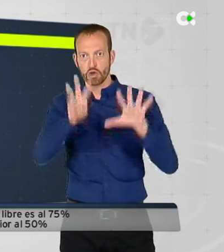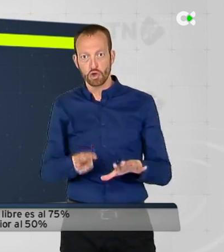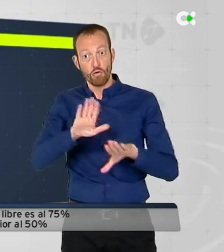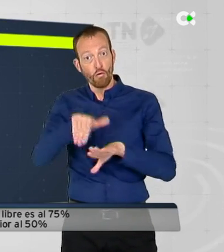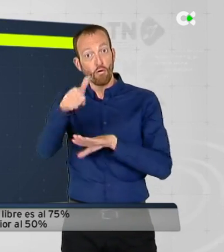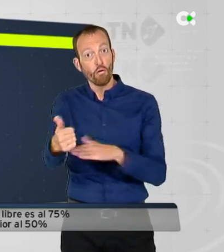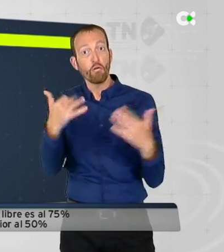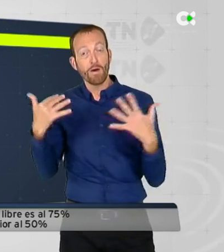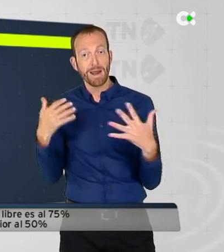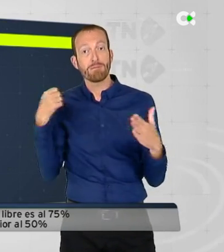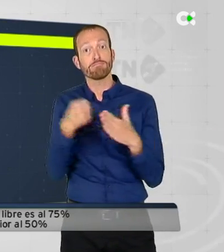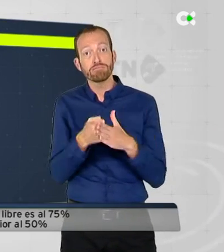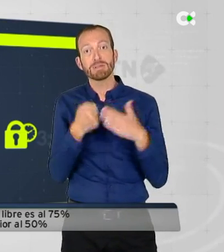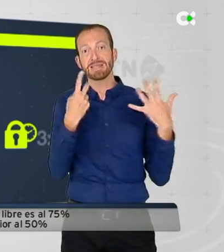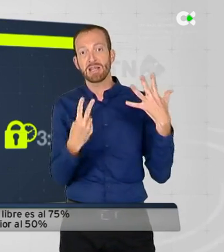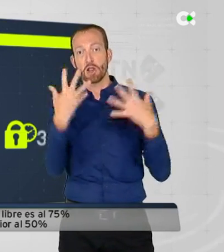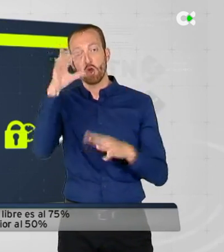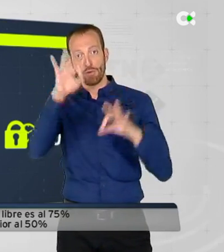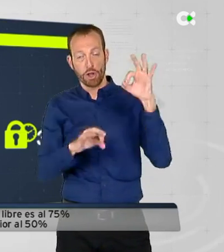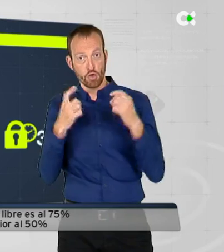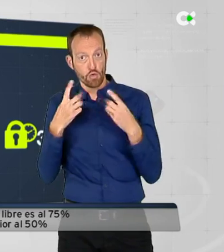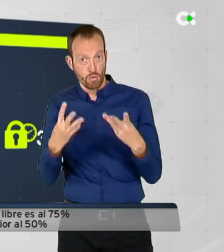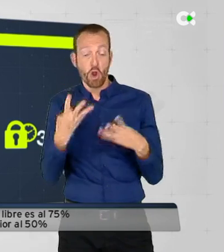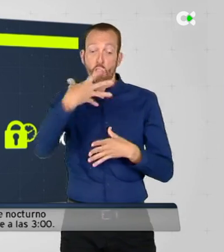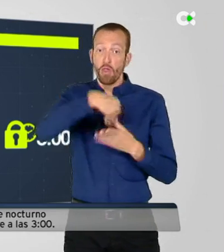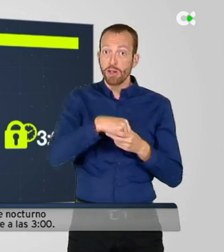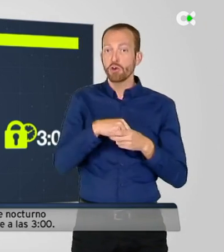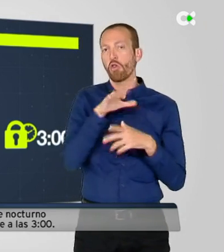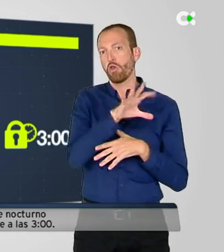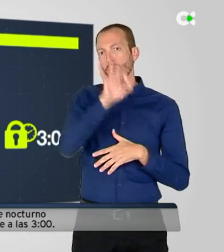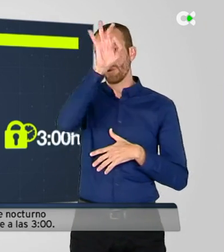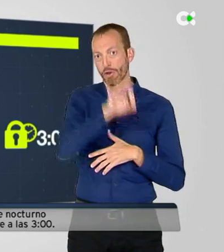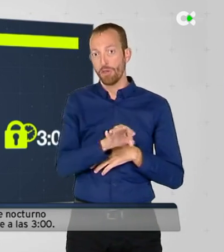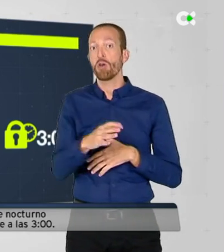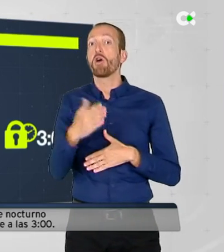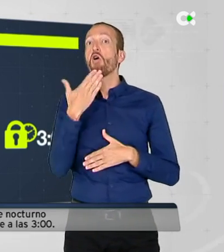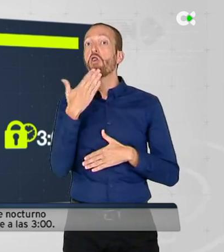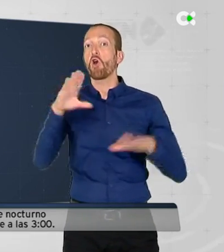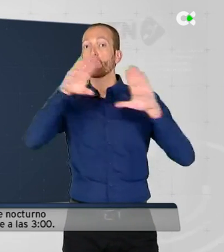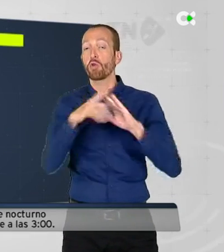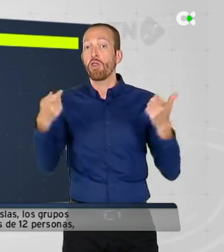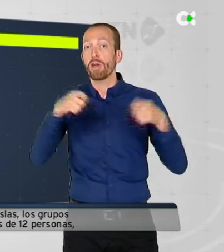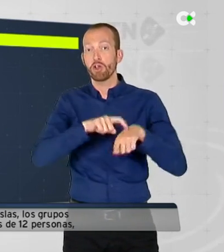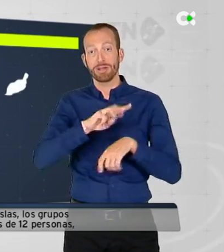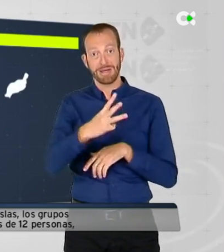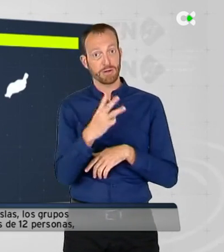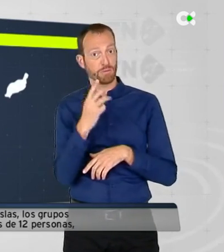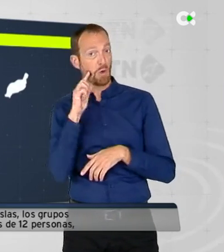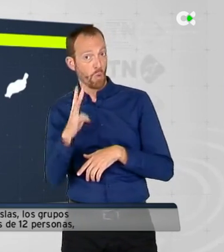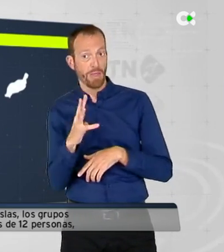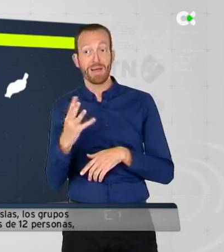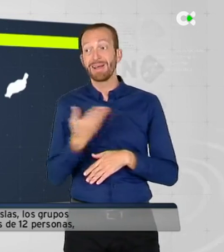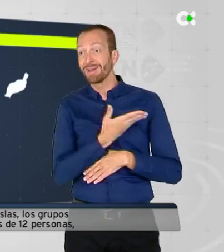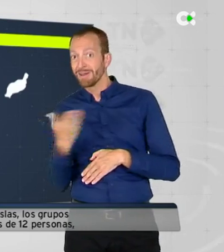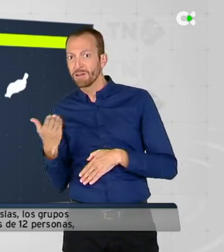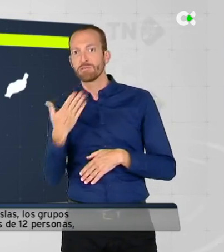al aire libre es al 75% y en interior al 50% y el cierre nocturno se establece a las 3 de la mañana. En el resto de islas, los